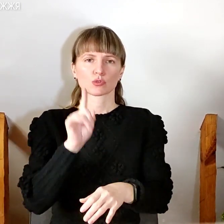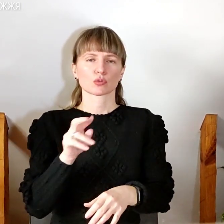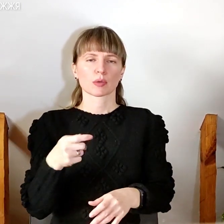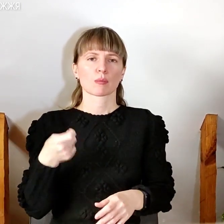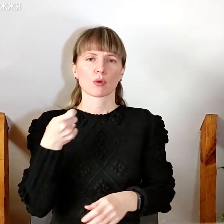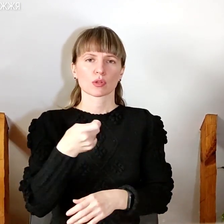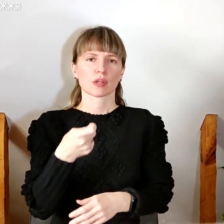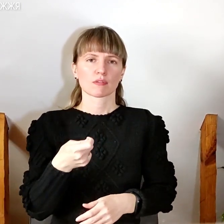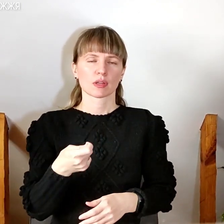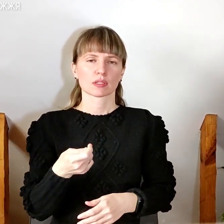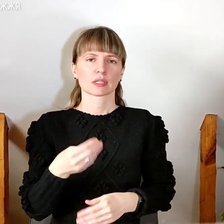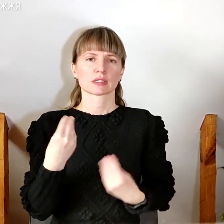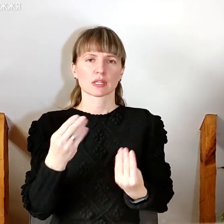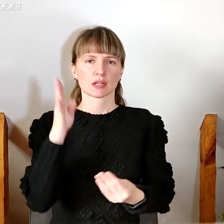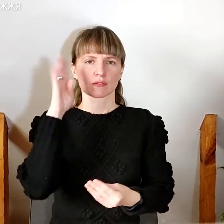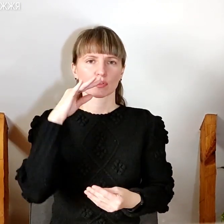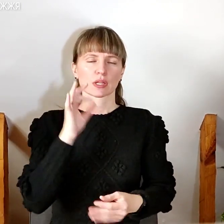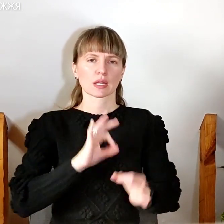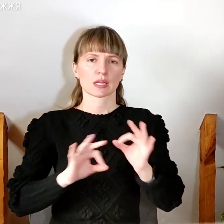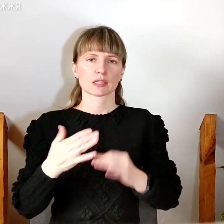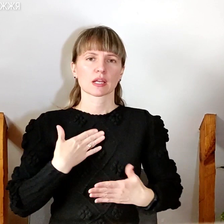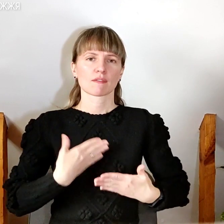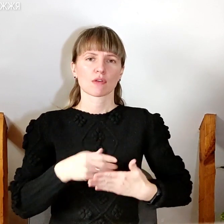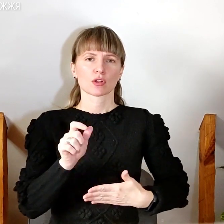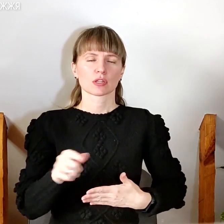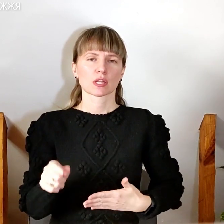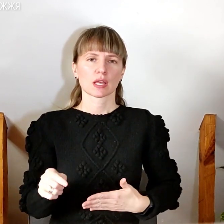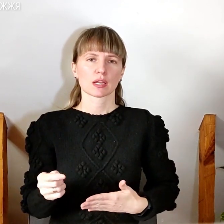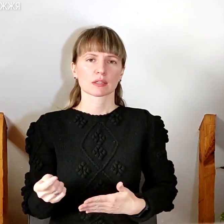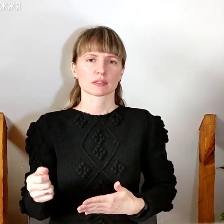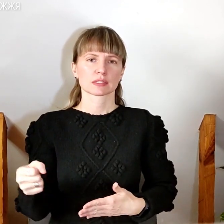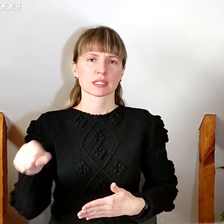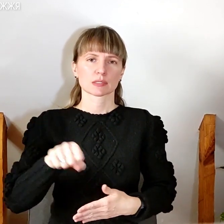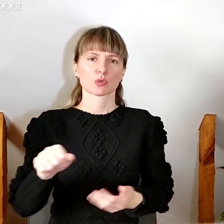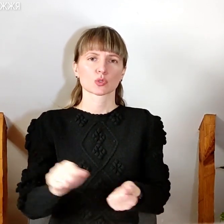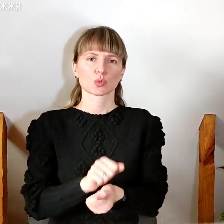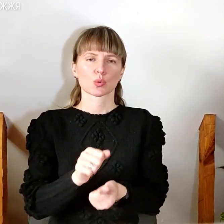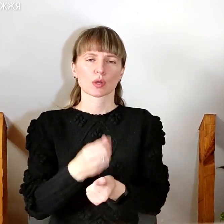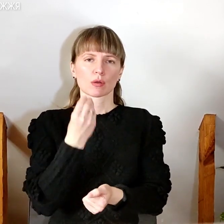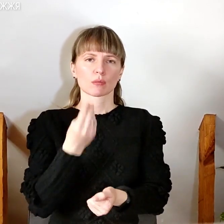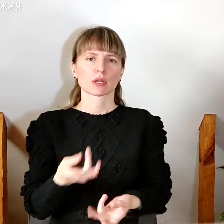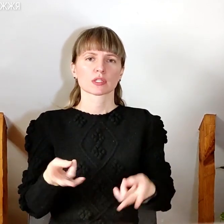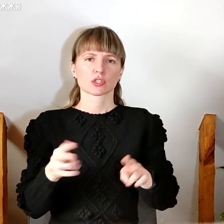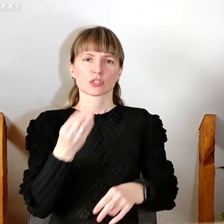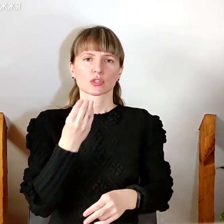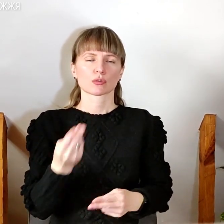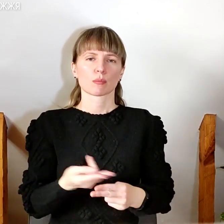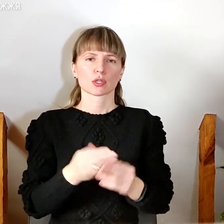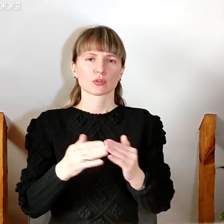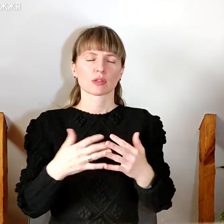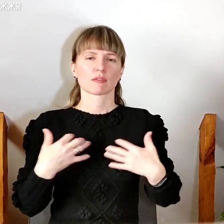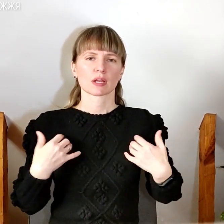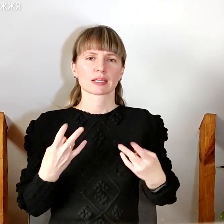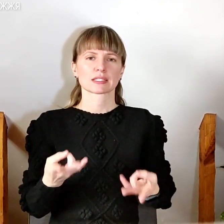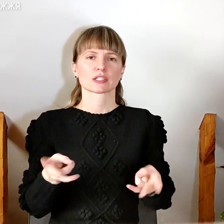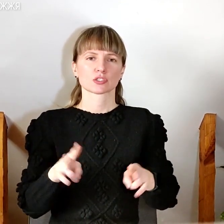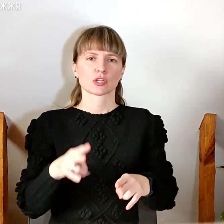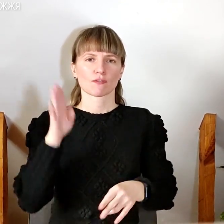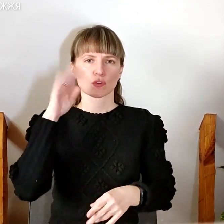погодувати, напоїти та дати ліки. Наші волонтери розсипають сухий корм, залишають їжу безхатнім тваринам та залишають для них воду в різних куточках